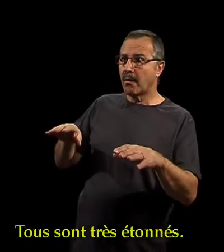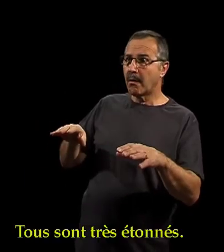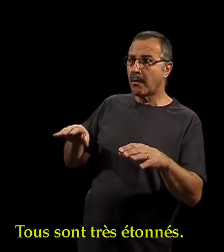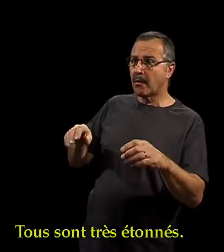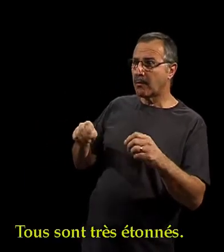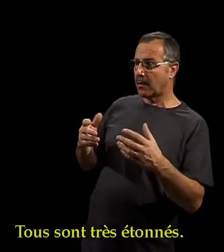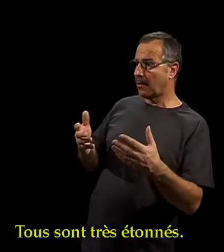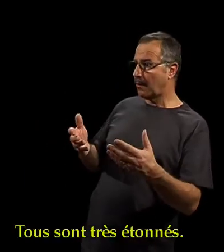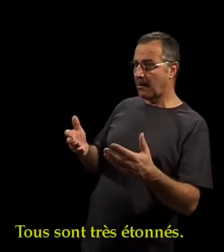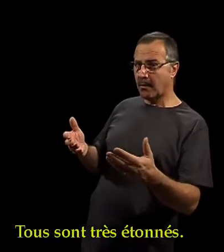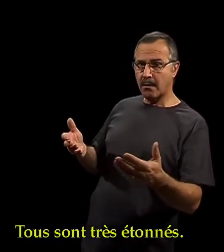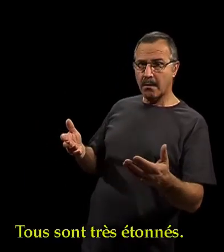Tous sont très étonnés.